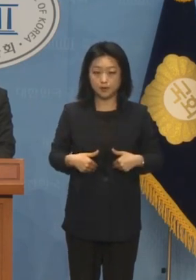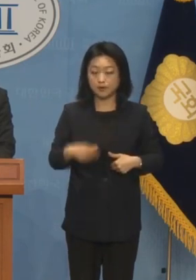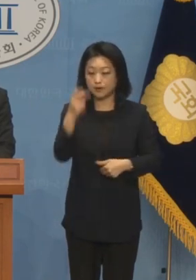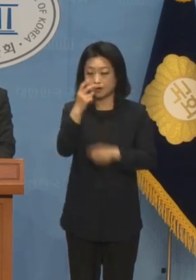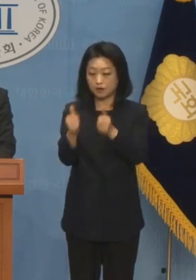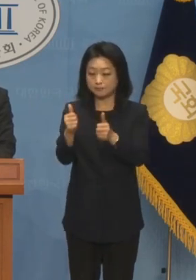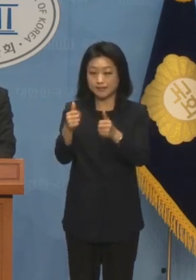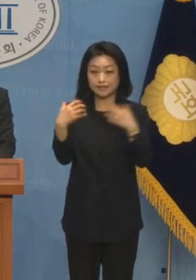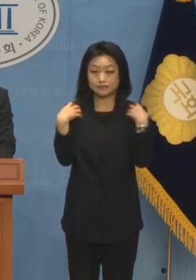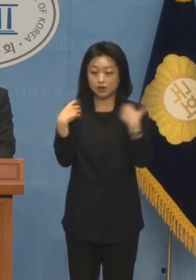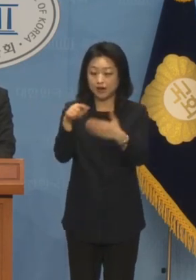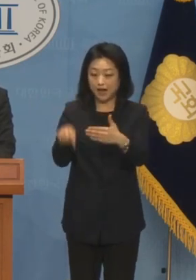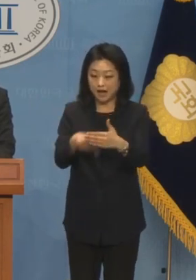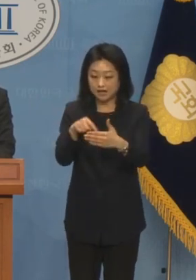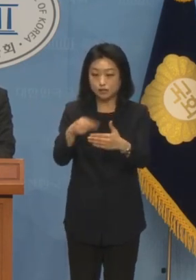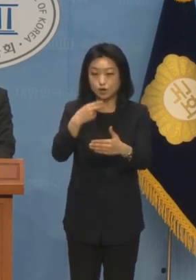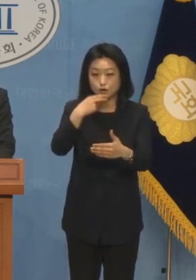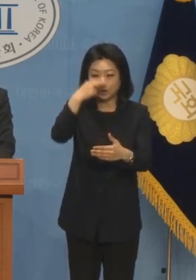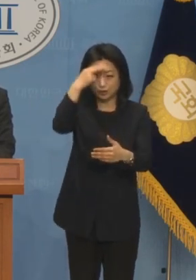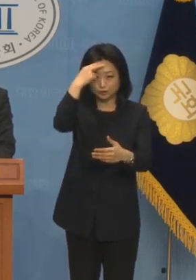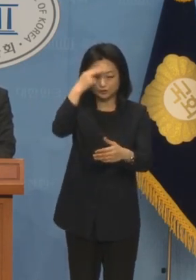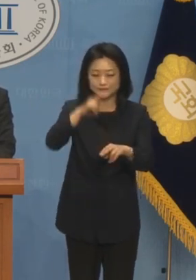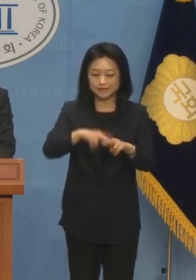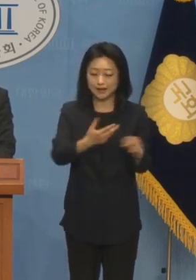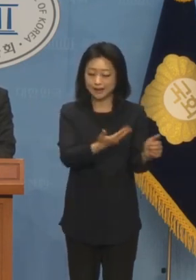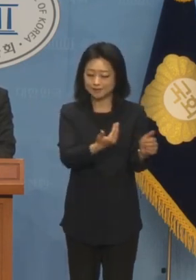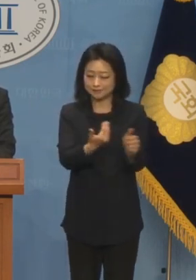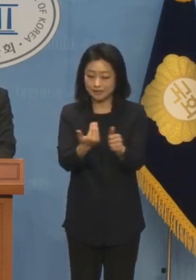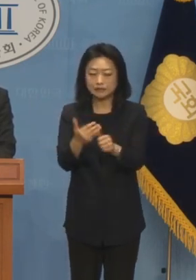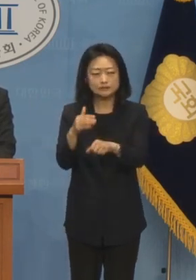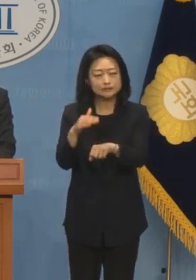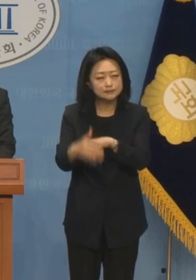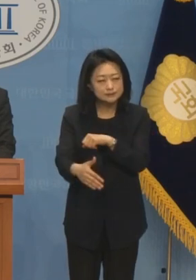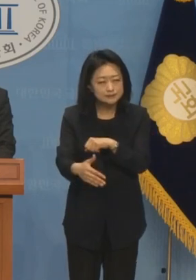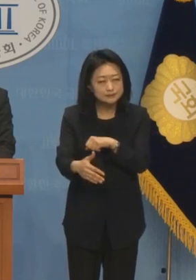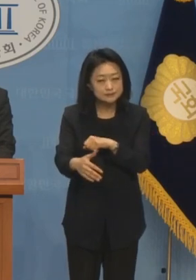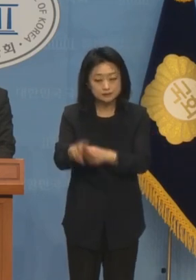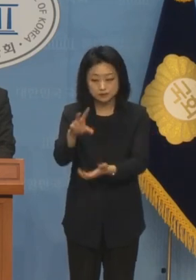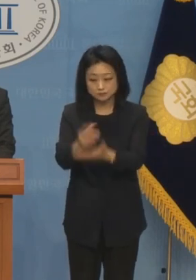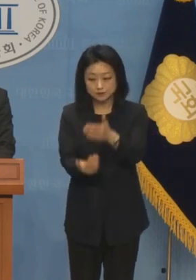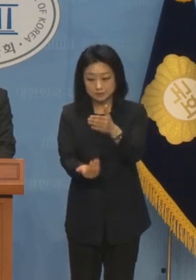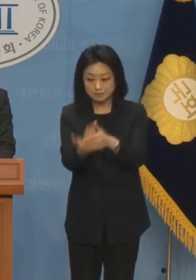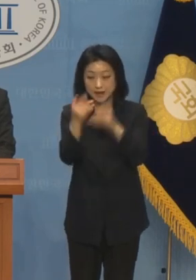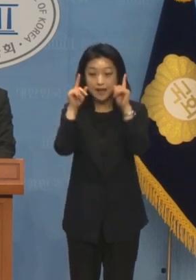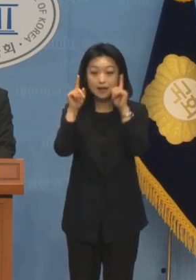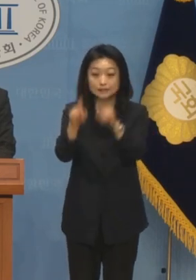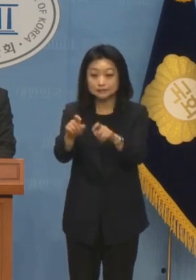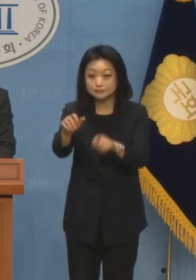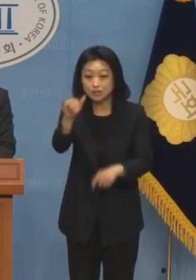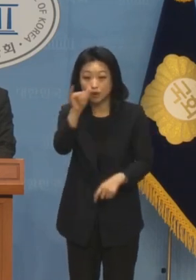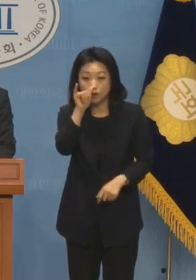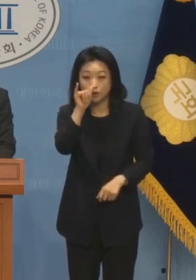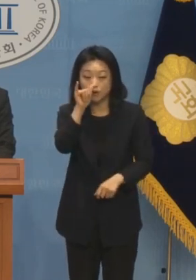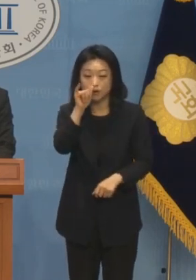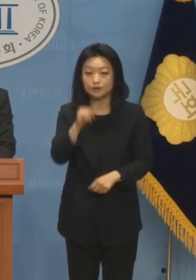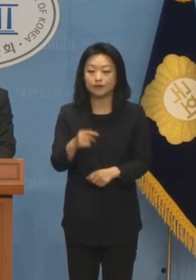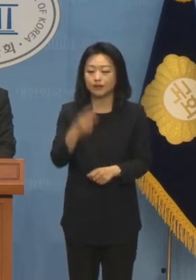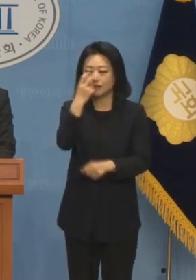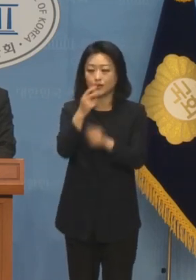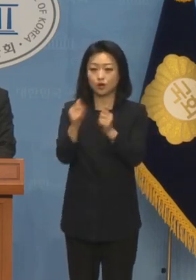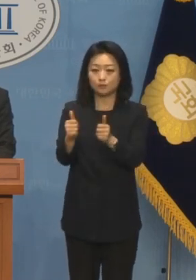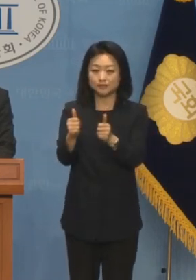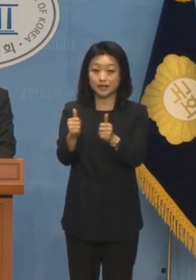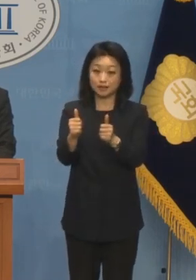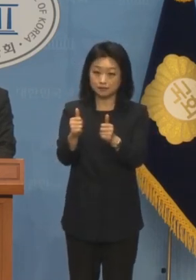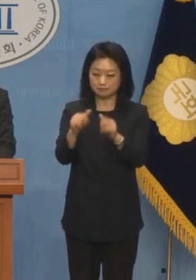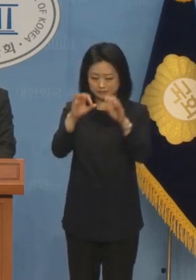검찰청 안에서 술자리 회유, 진술 조작 같은 일이 벌어졌다는 의혹이 불거지면 검사들로서도